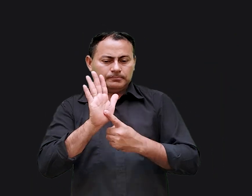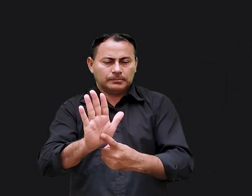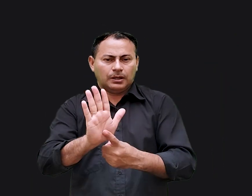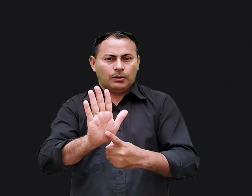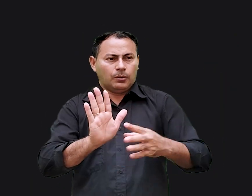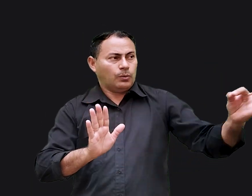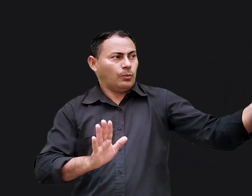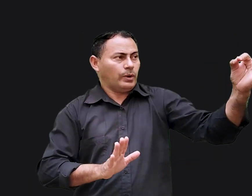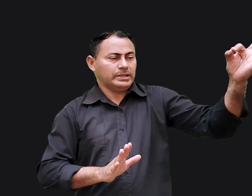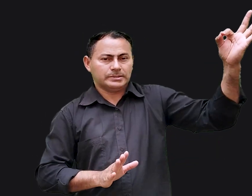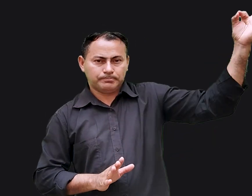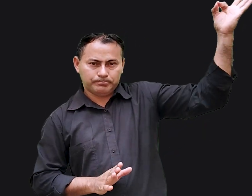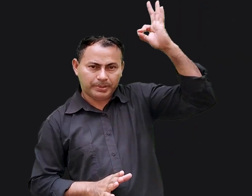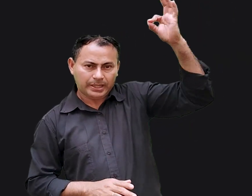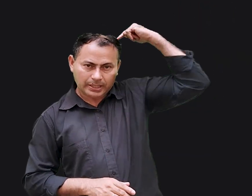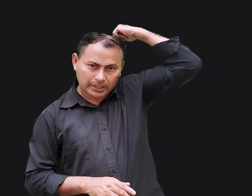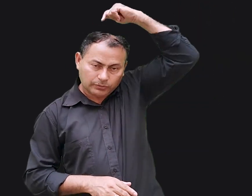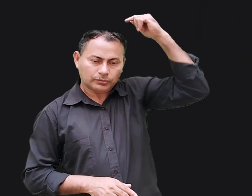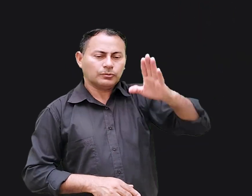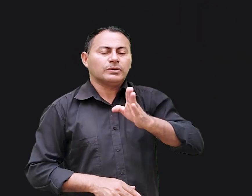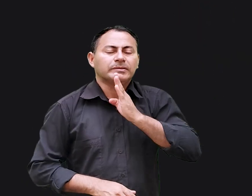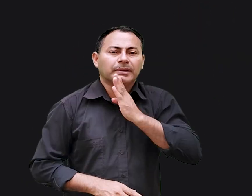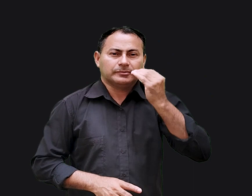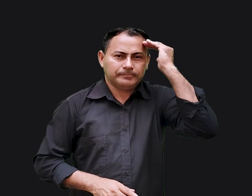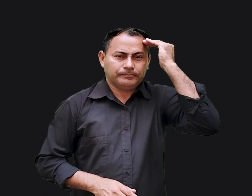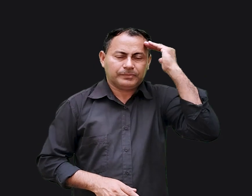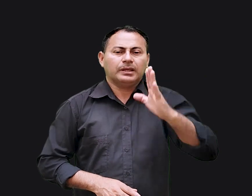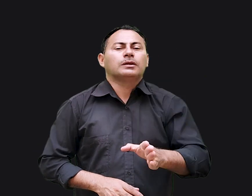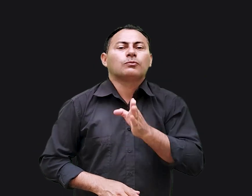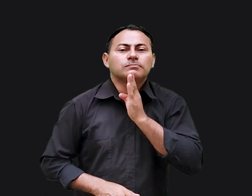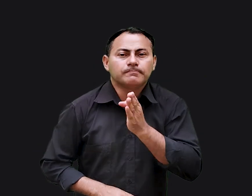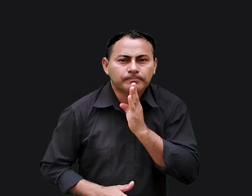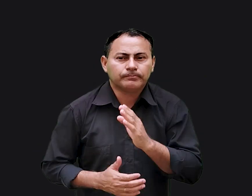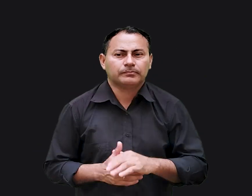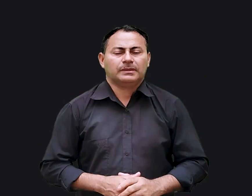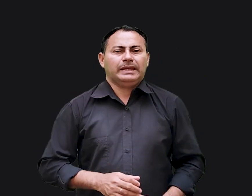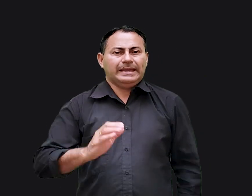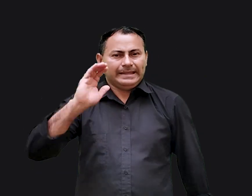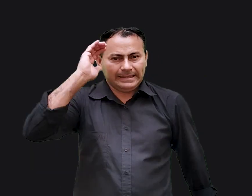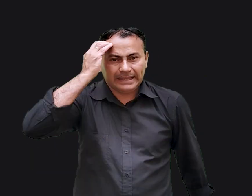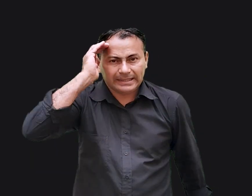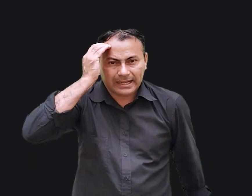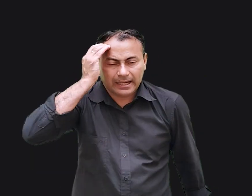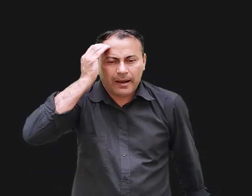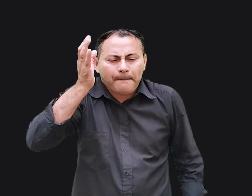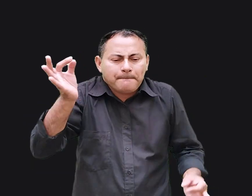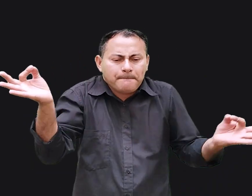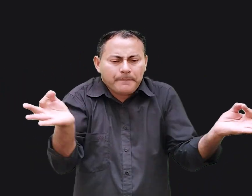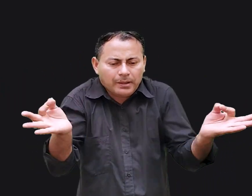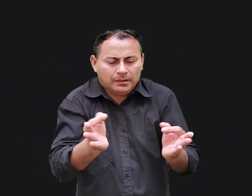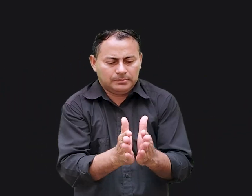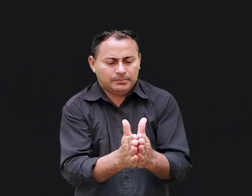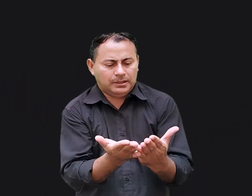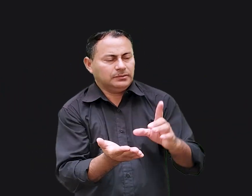expressará o espírito do conhecimento e do entendimento, e conhecerá e entenderá perfeitamente a palavra de